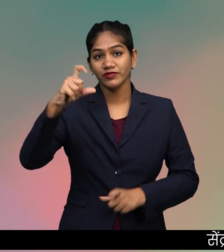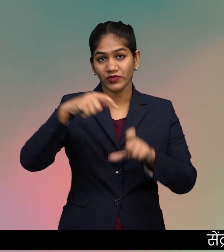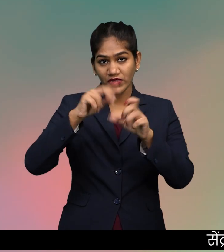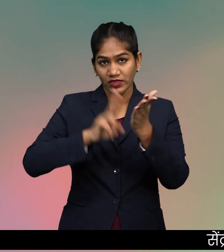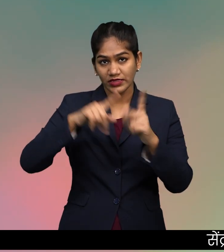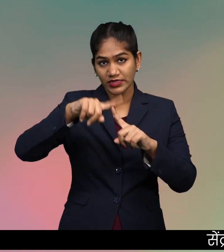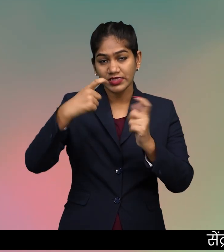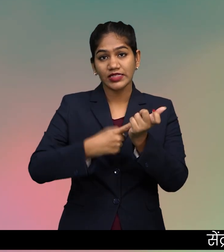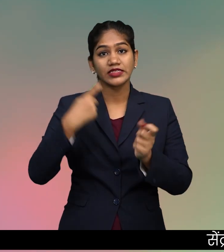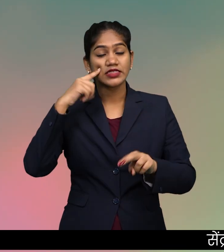सेंट्रिफ्युगल बल.